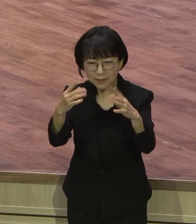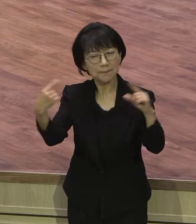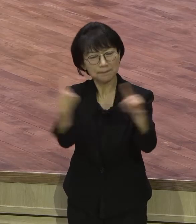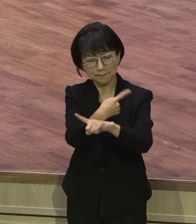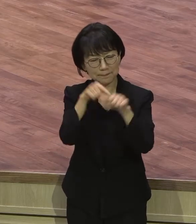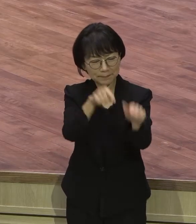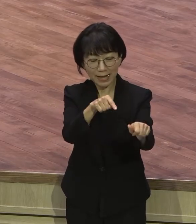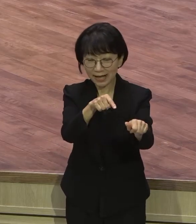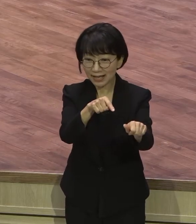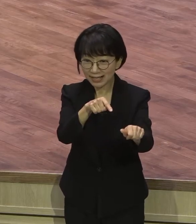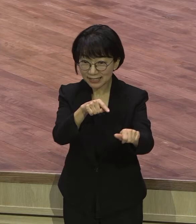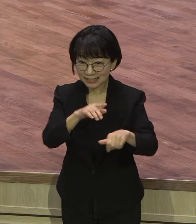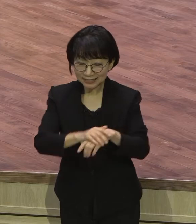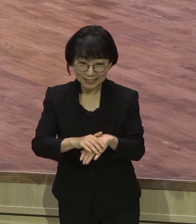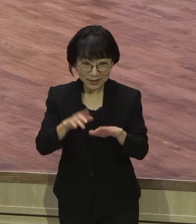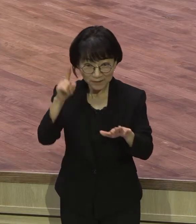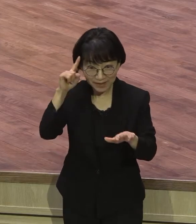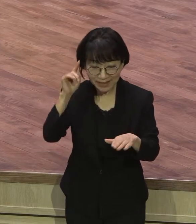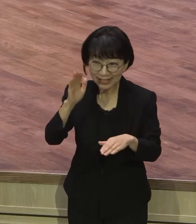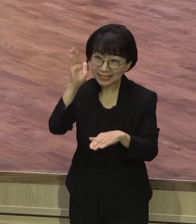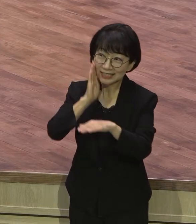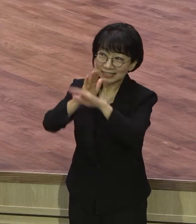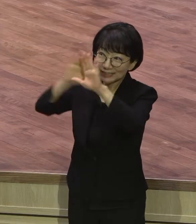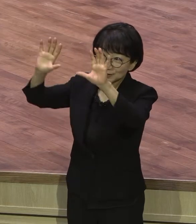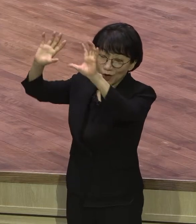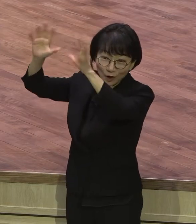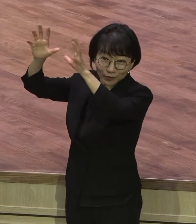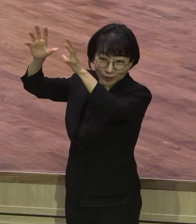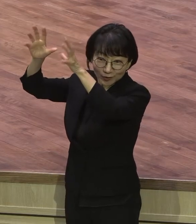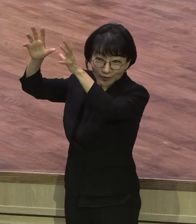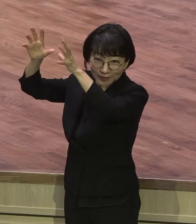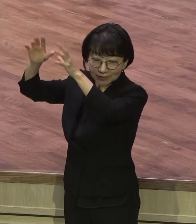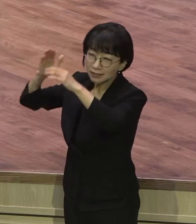1절에 보면 예수님께서 천국은 마치 이와